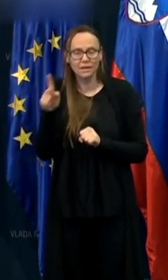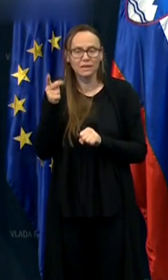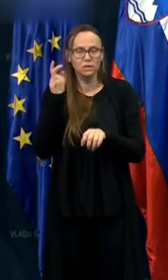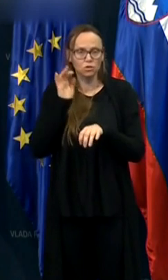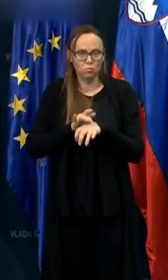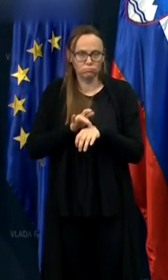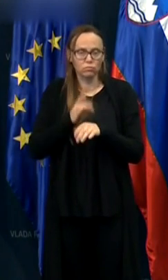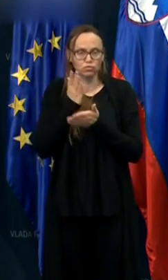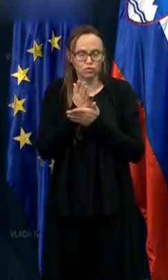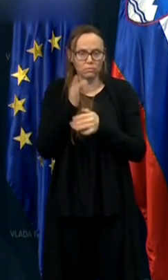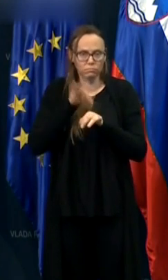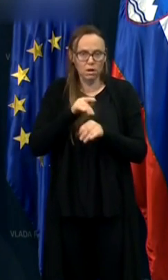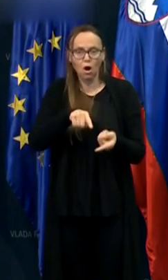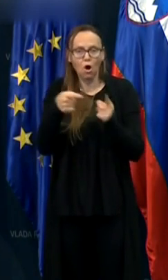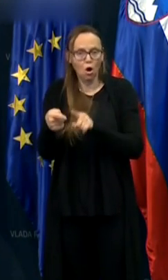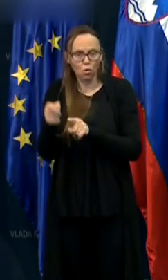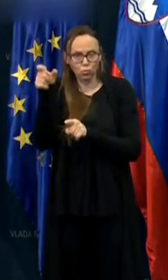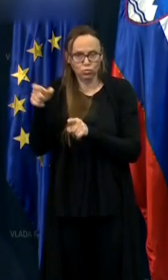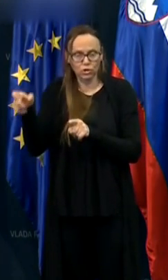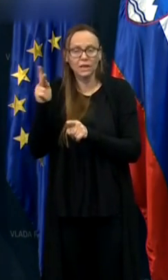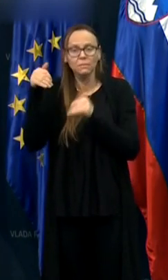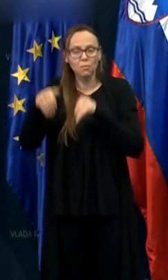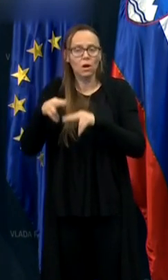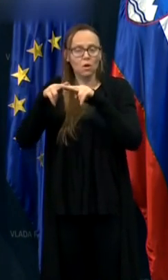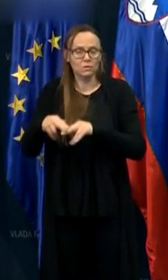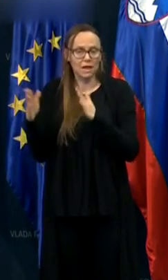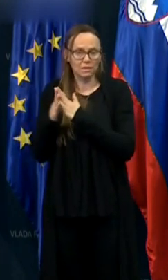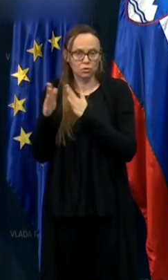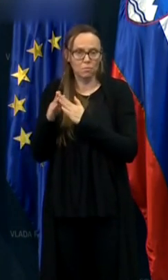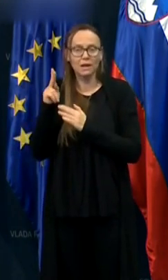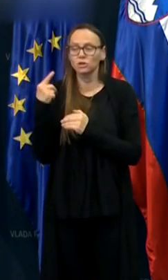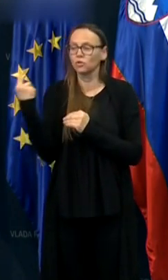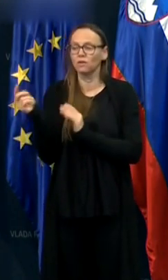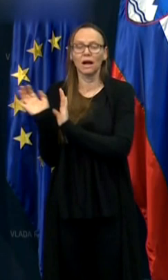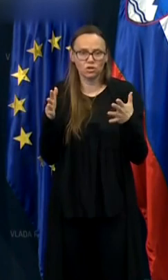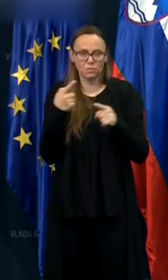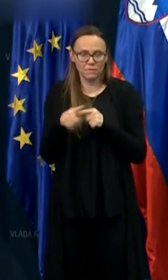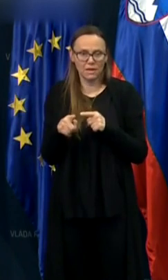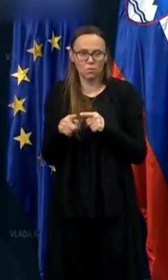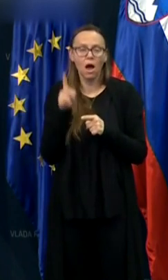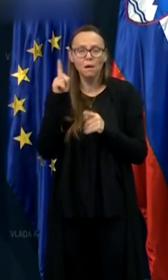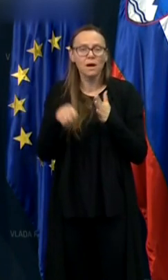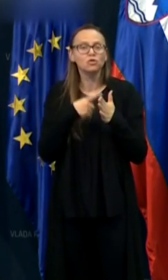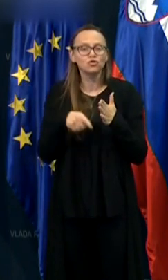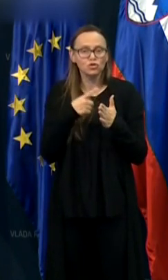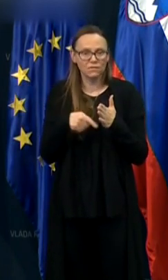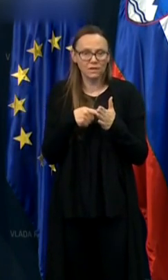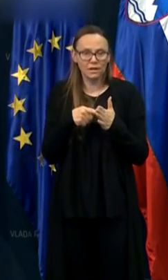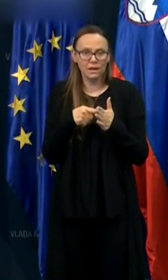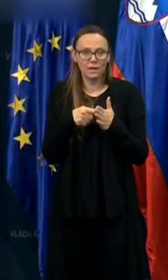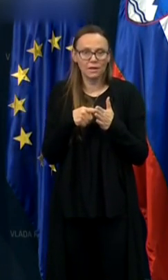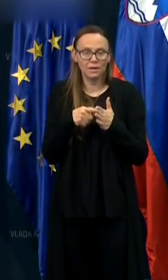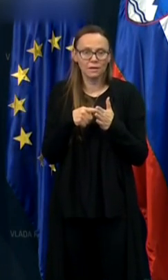okuženi, ki bi morali ostati doma, ki so v karantenah, pa tam niso, ampak se prosto sprehajajo. Številke